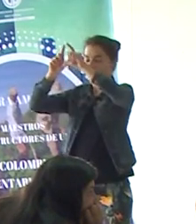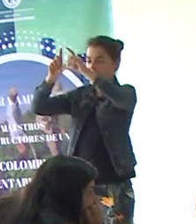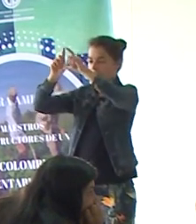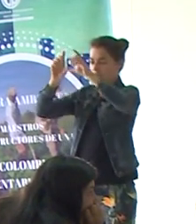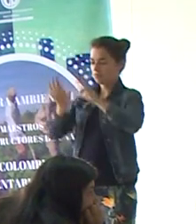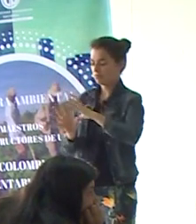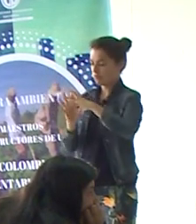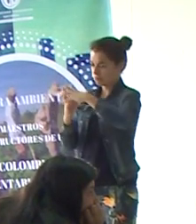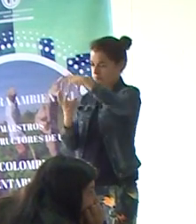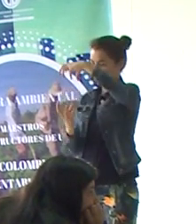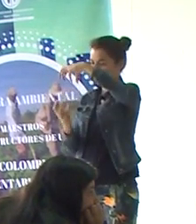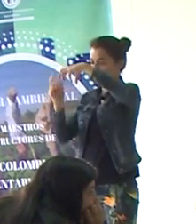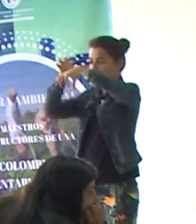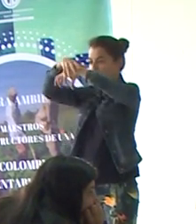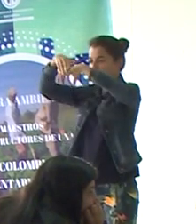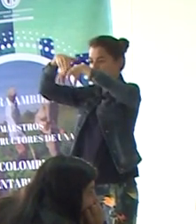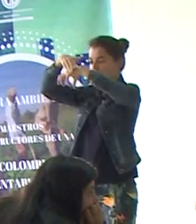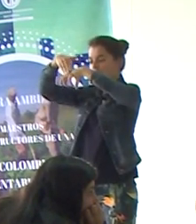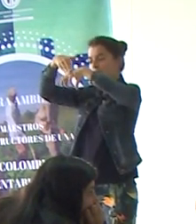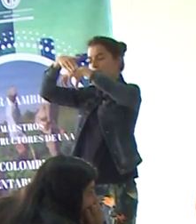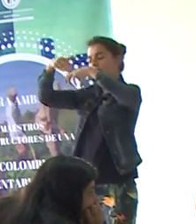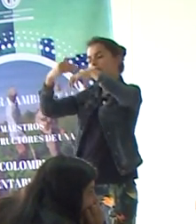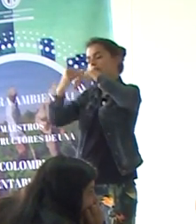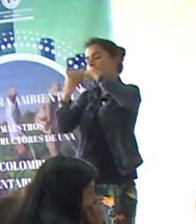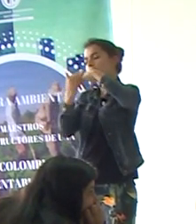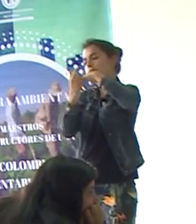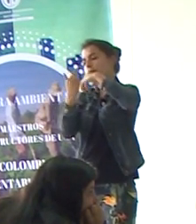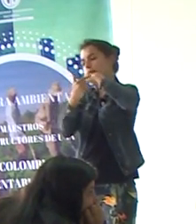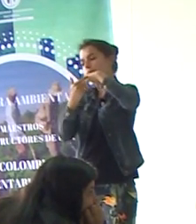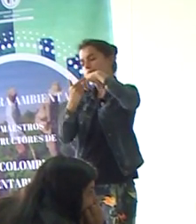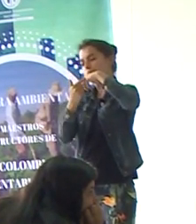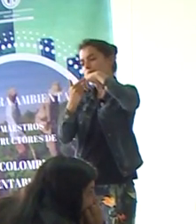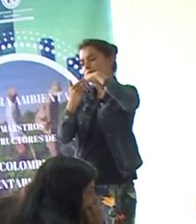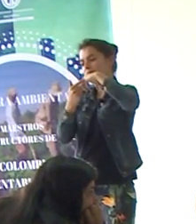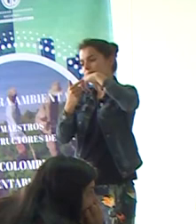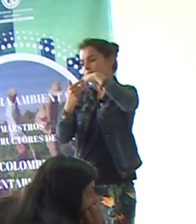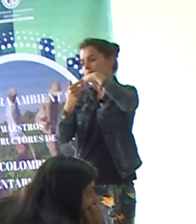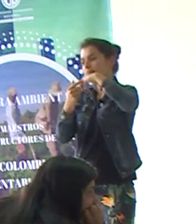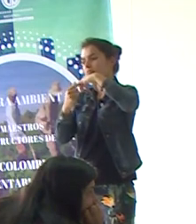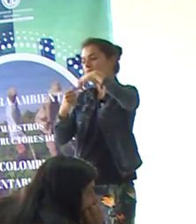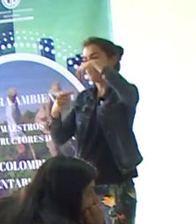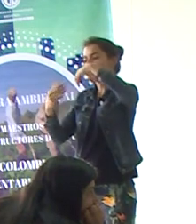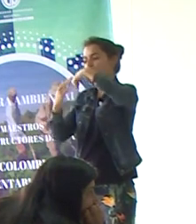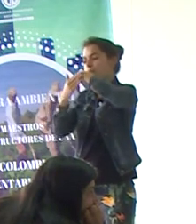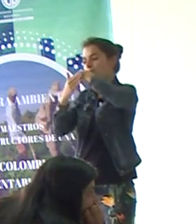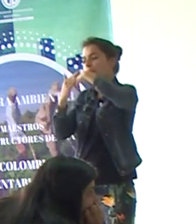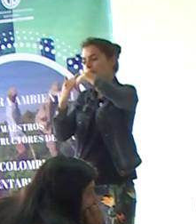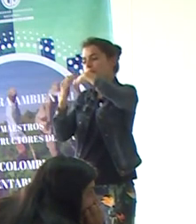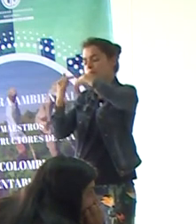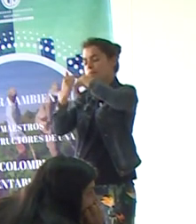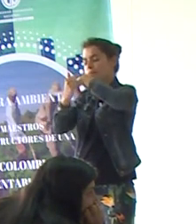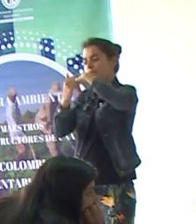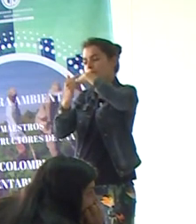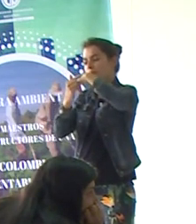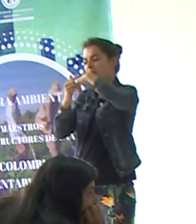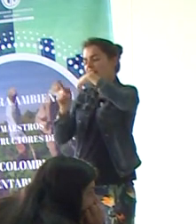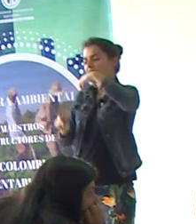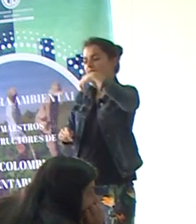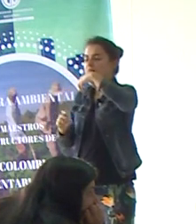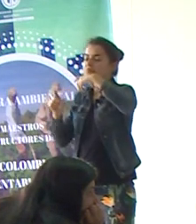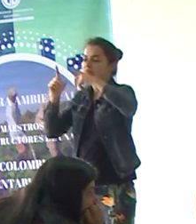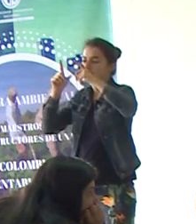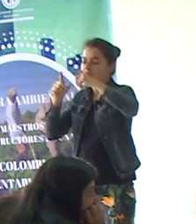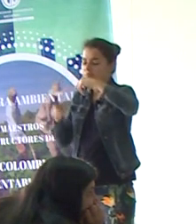farolito usted va a poner algo que represente la vida como yo no soy muy creativa lo que se me ocurrió fue poner una